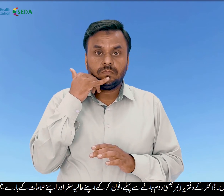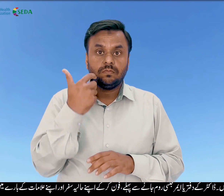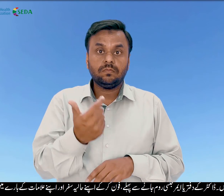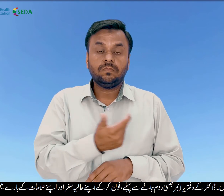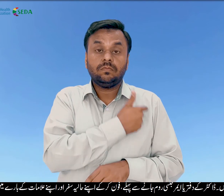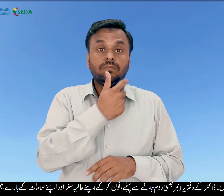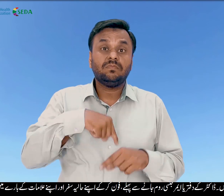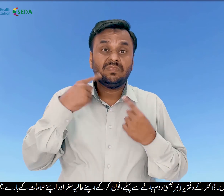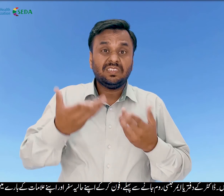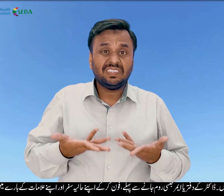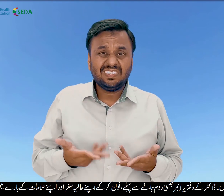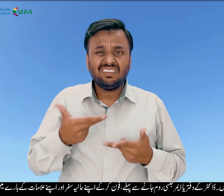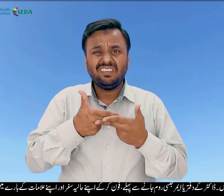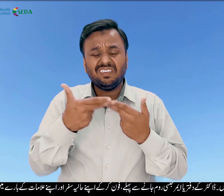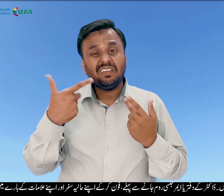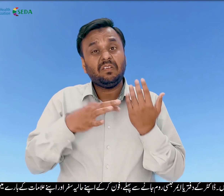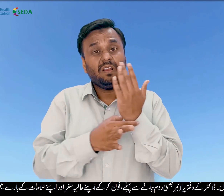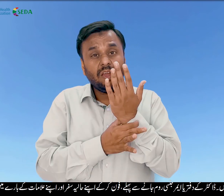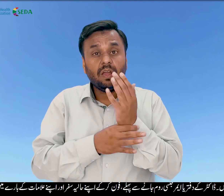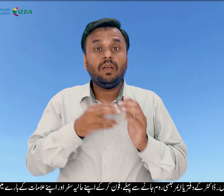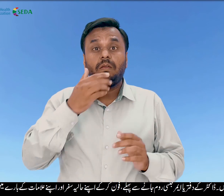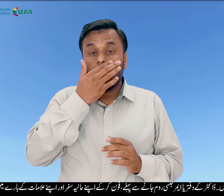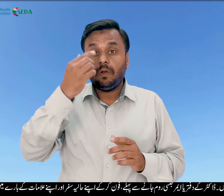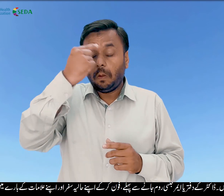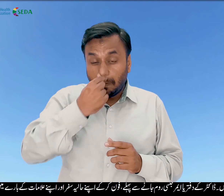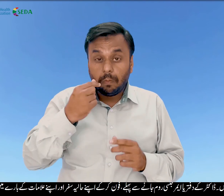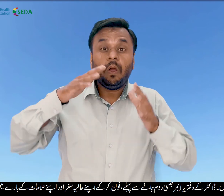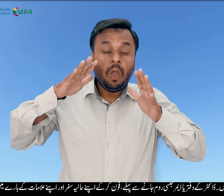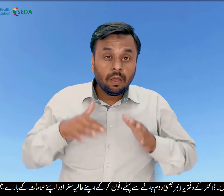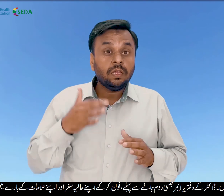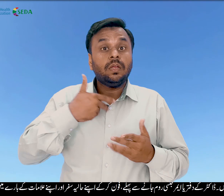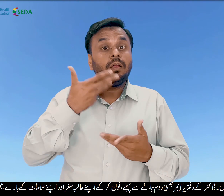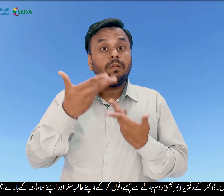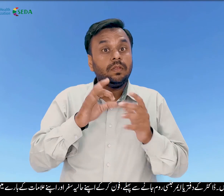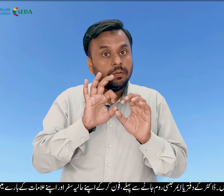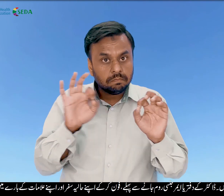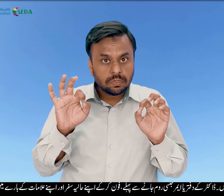کے اپنے حالیہ سفر اور اپنے علامات کے بارے میں بتائیں۔